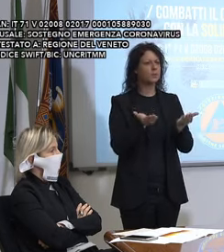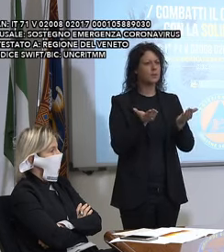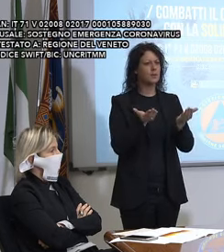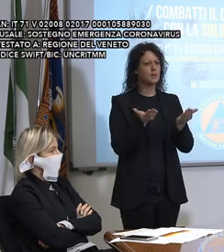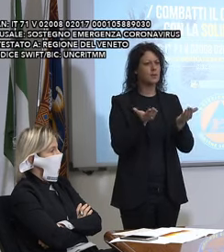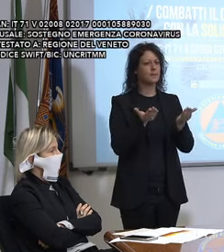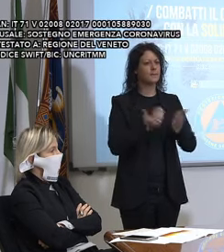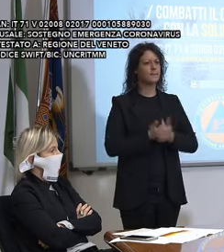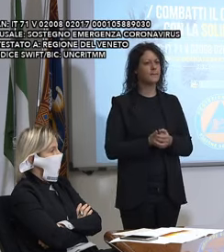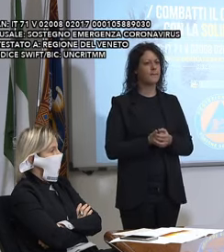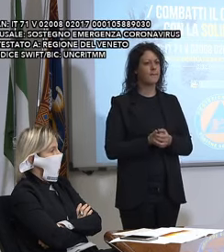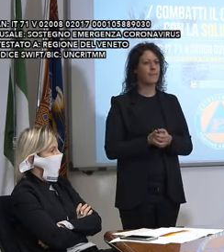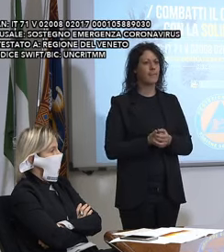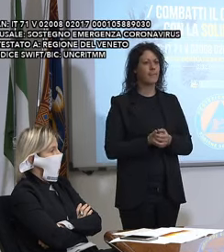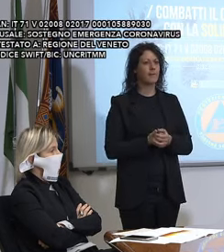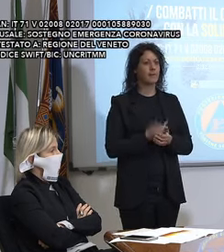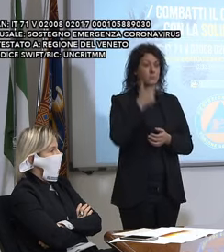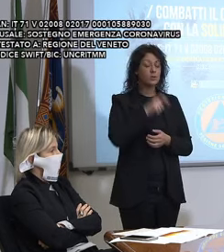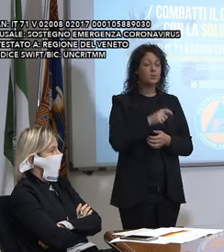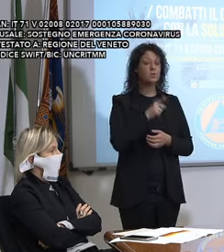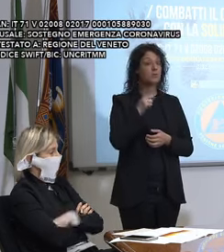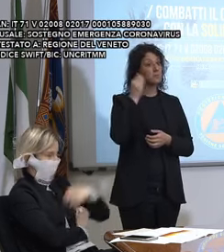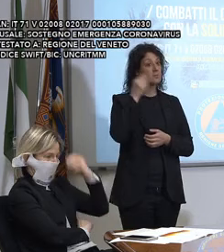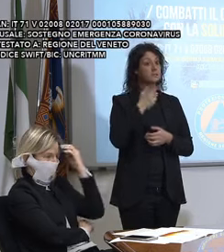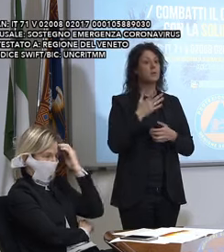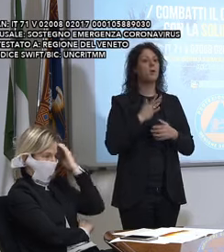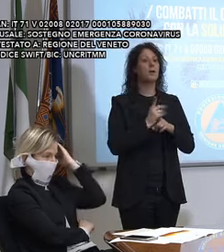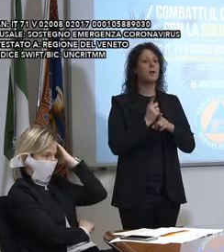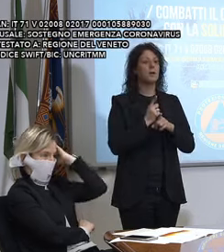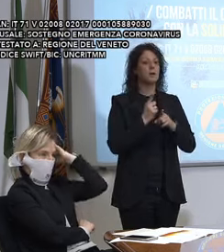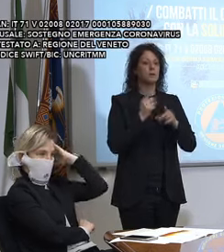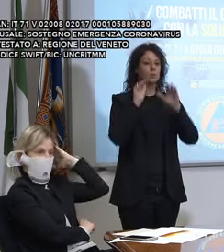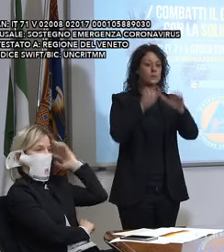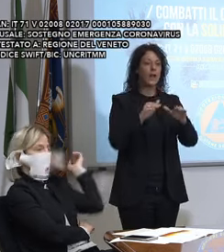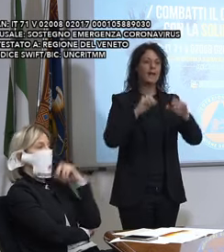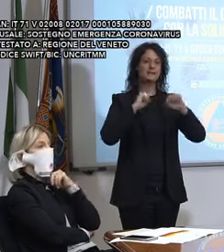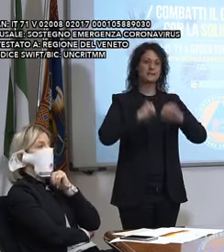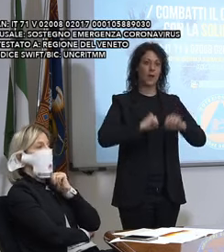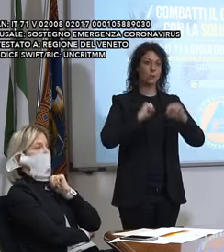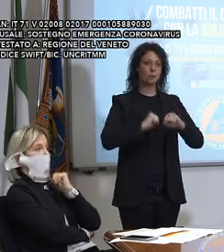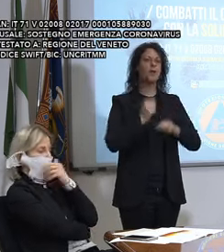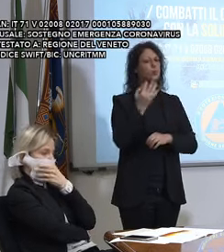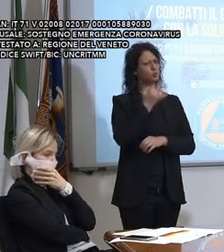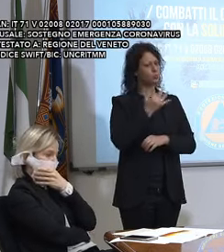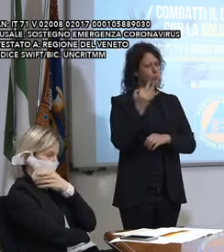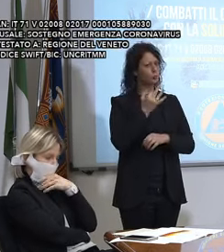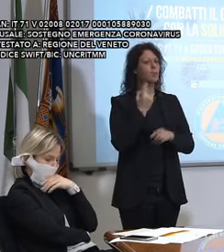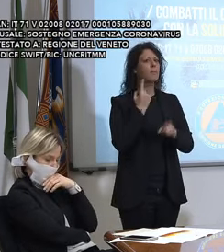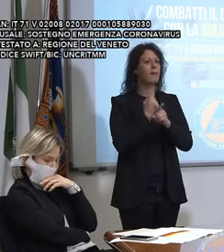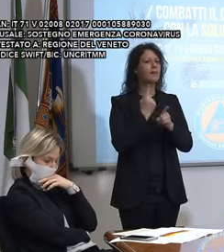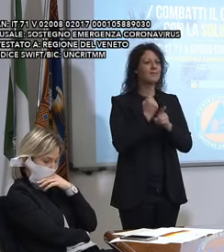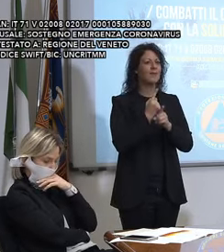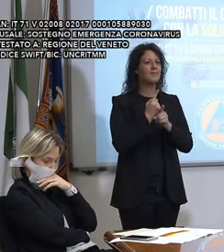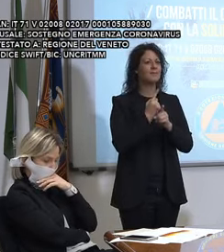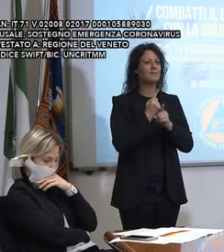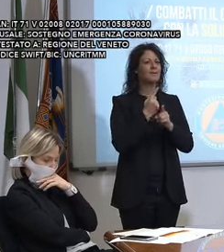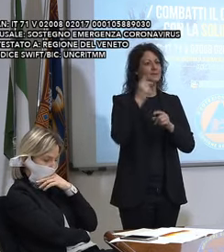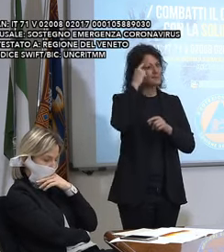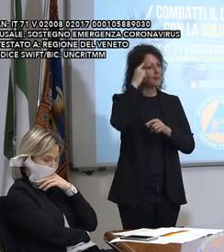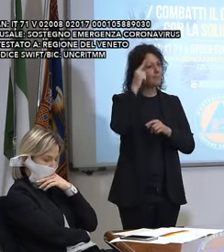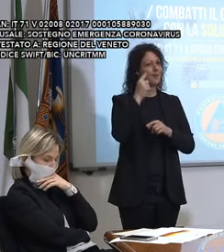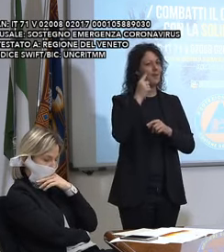visto e considerato che se ti sta a cuore la salute dei cittadini è giusto che tu ne parli, ma lo fai in maniera veduta, conoscendo le